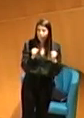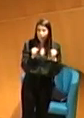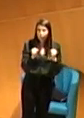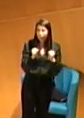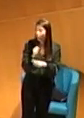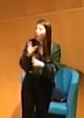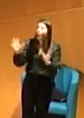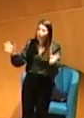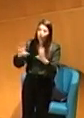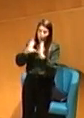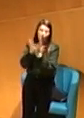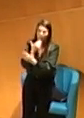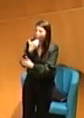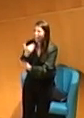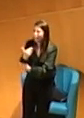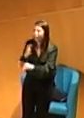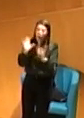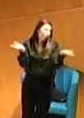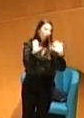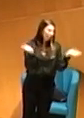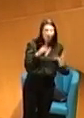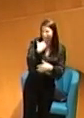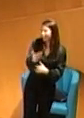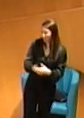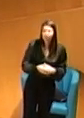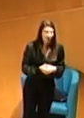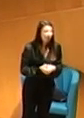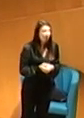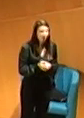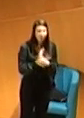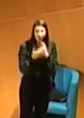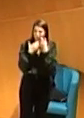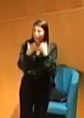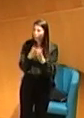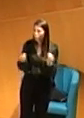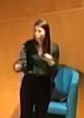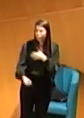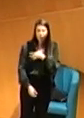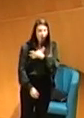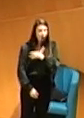bon, ben merci en tous voilà, les cas. Voilà, je m'arrête là. Merci. Merci. Merci beaucoup.